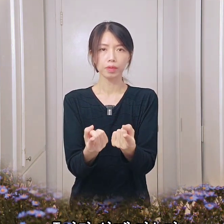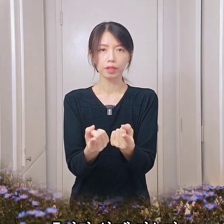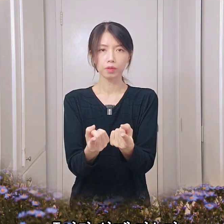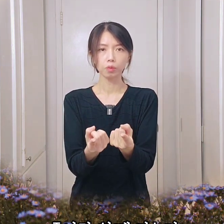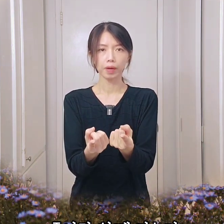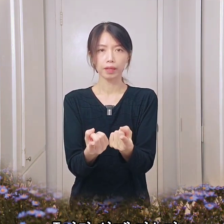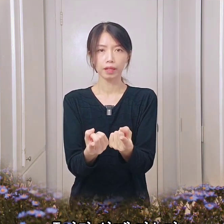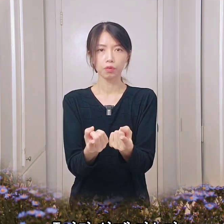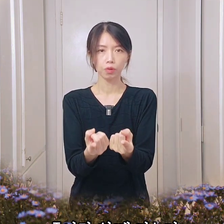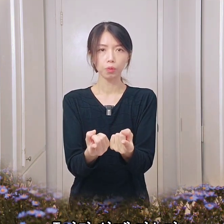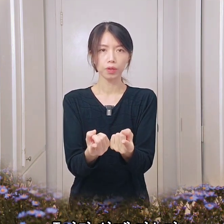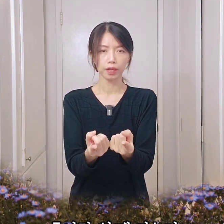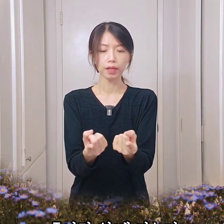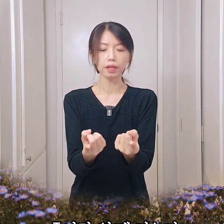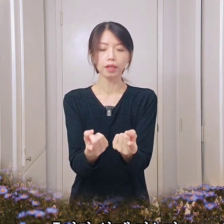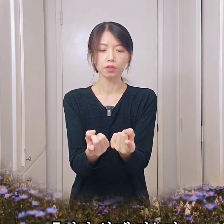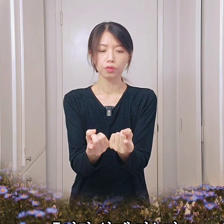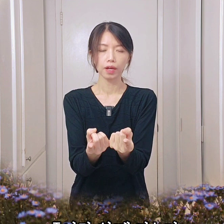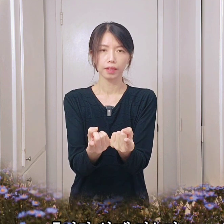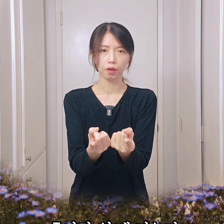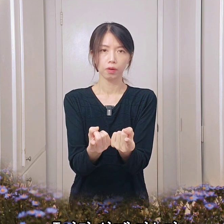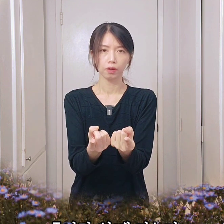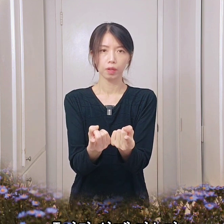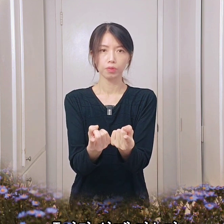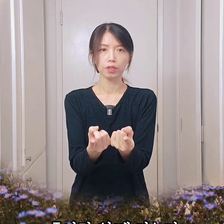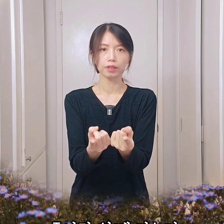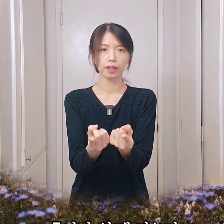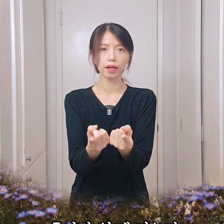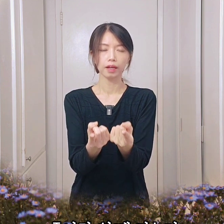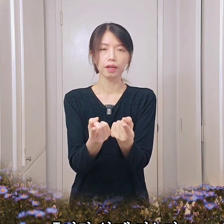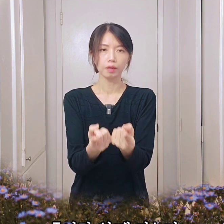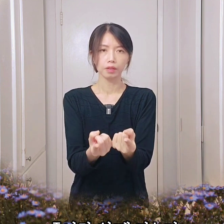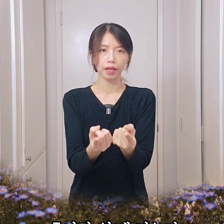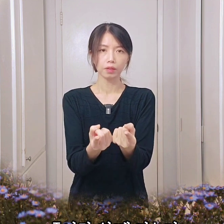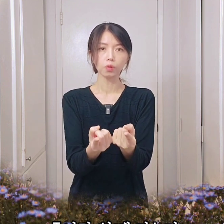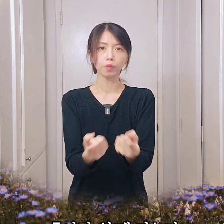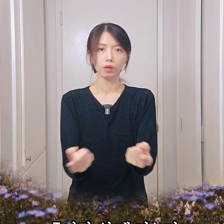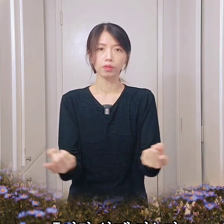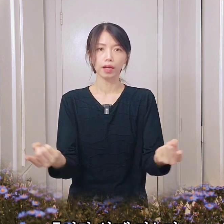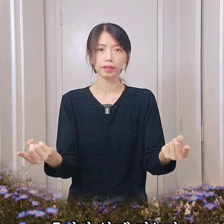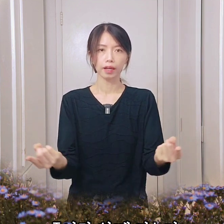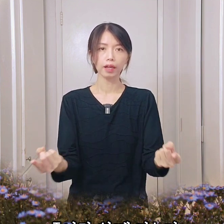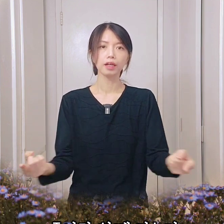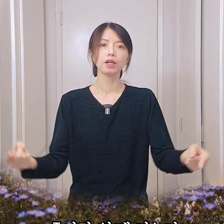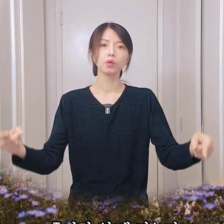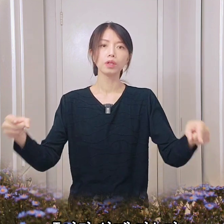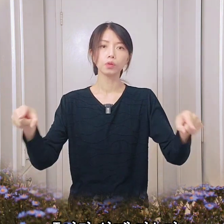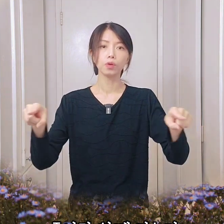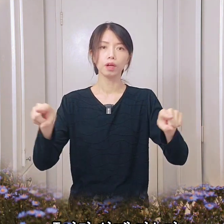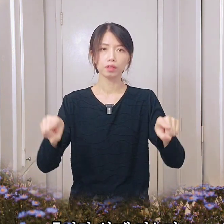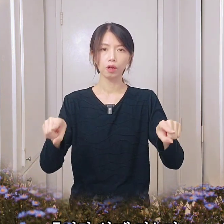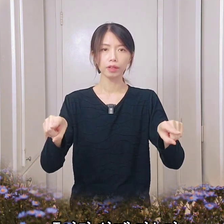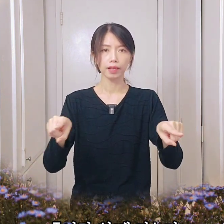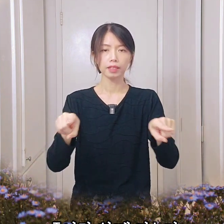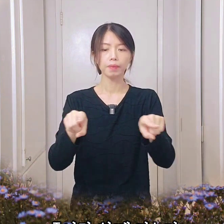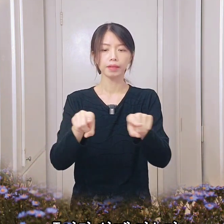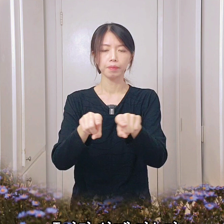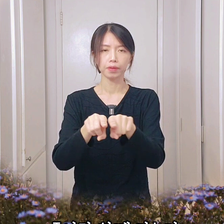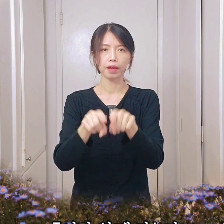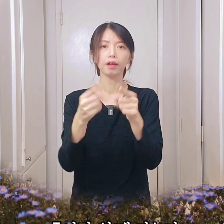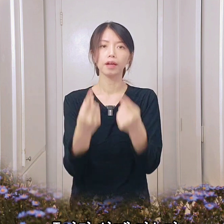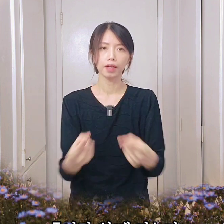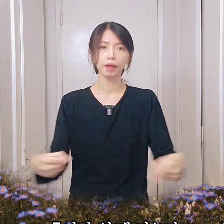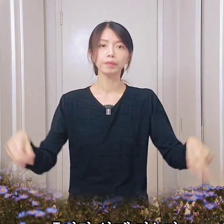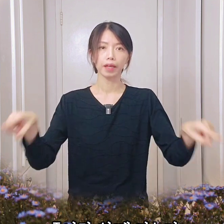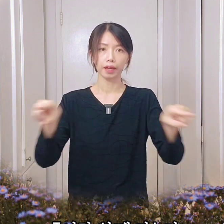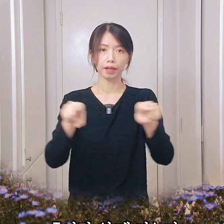양손 검지를 손바닥이 위로 보이게 중간에서 이렇게 붙였다가 양쪽으로 밖으로 나갔다가 손을 돌려서 다시 만나면